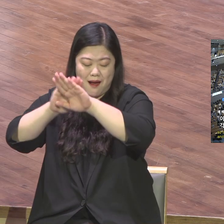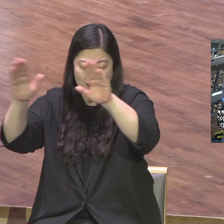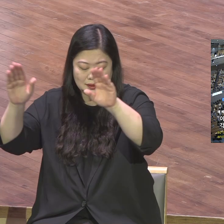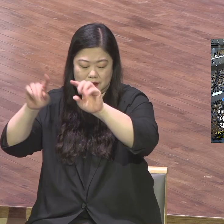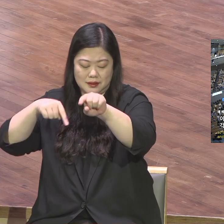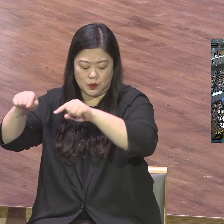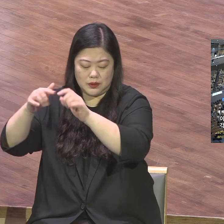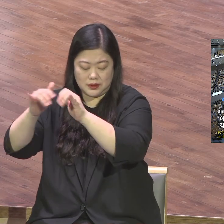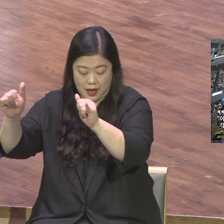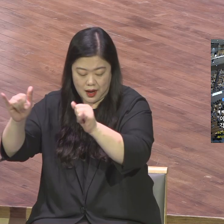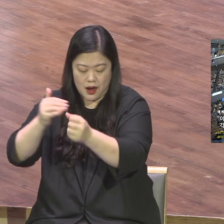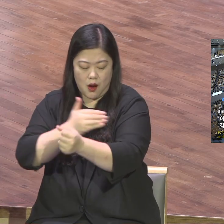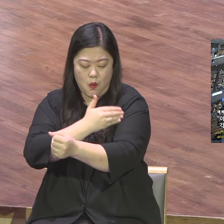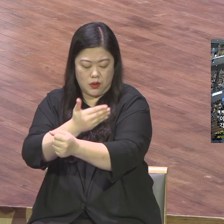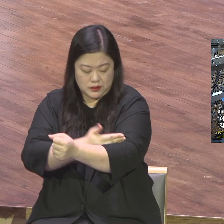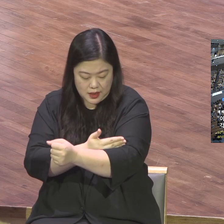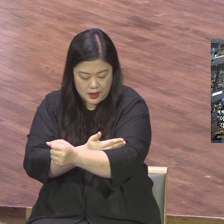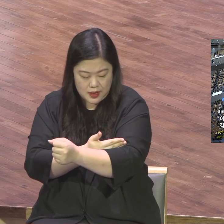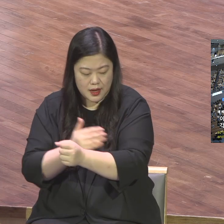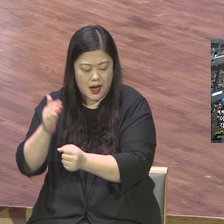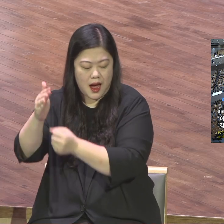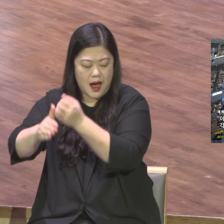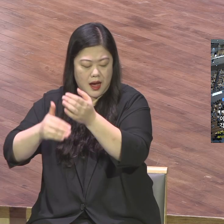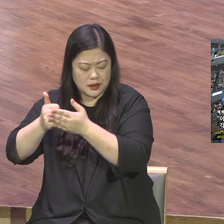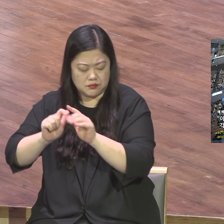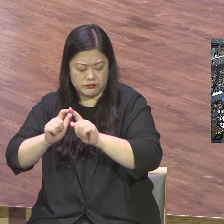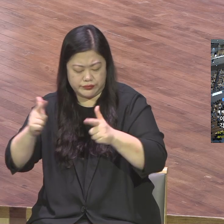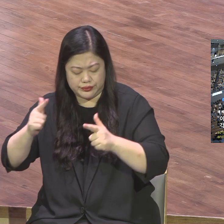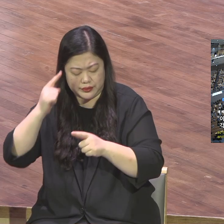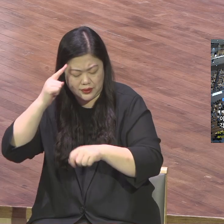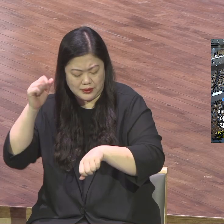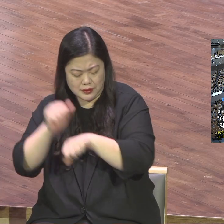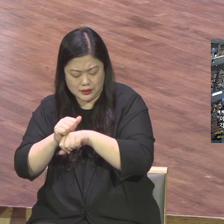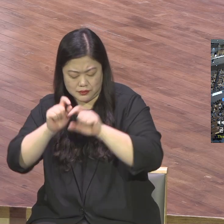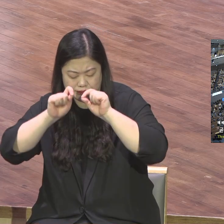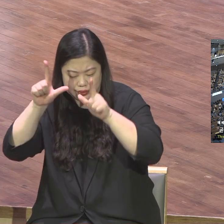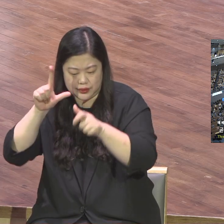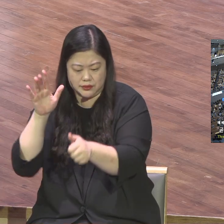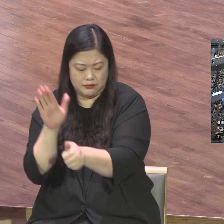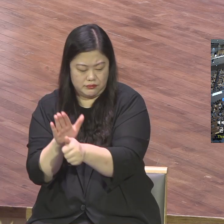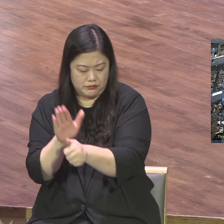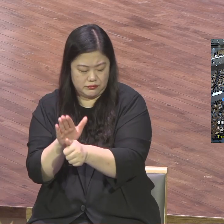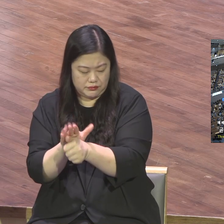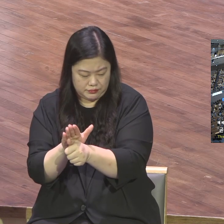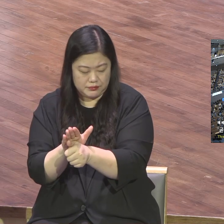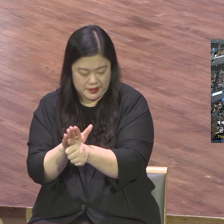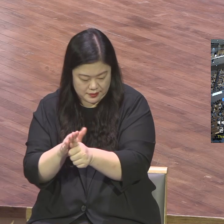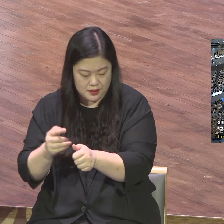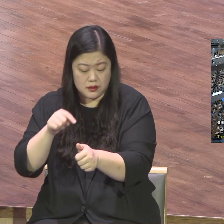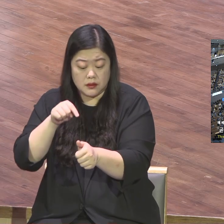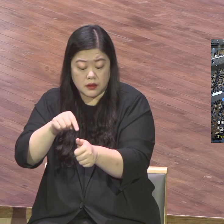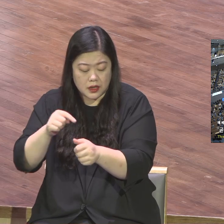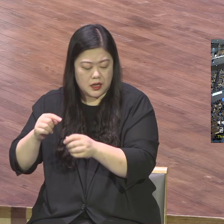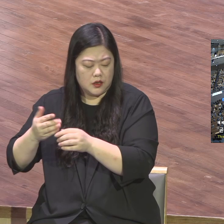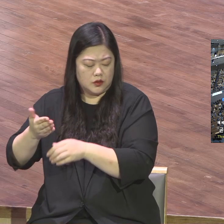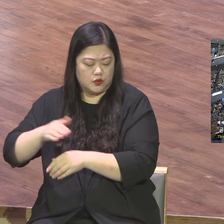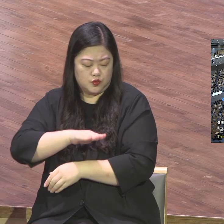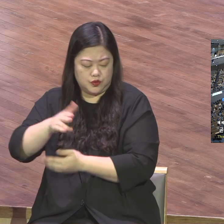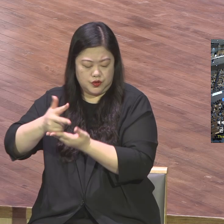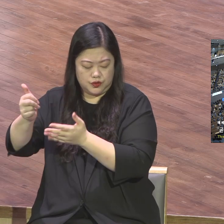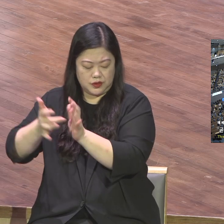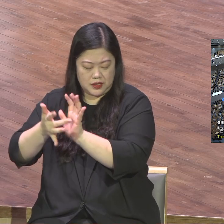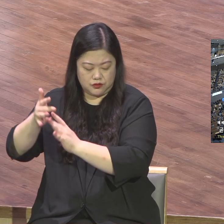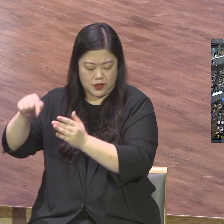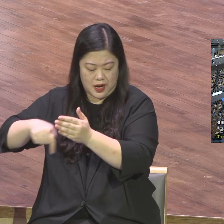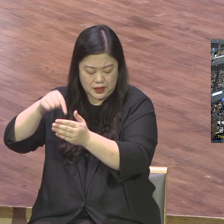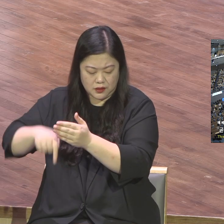통치자들과 권세들에게 하나님의 각종 지혜를 알게 하려 하심이니 곧 영원부터 우리 주 그리스도 예수